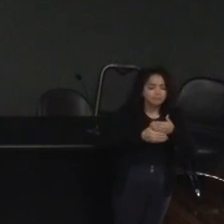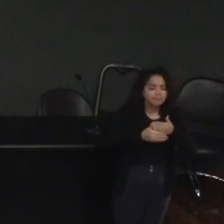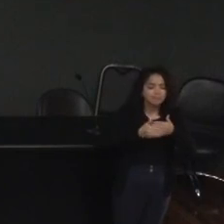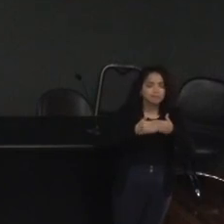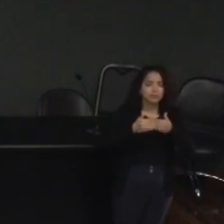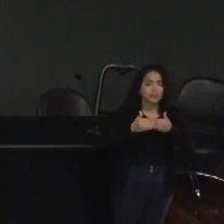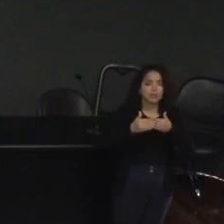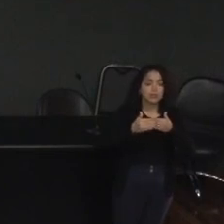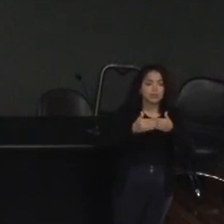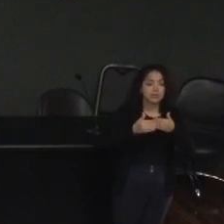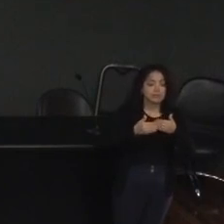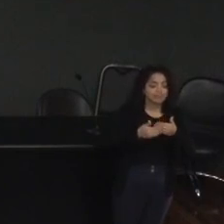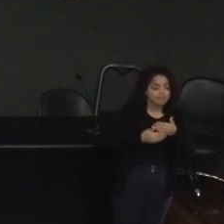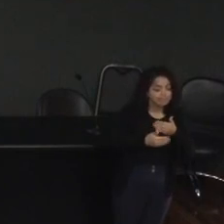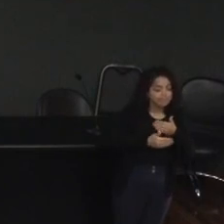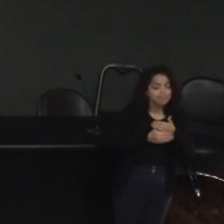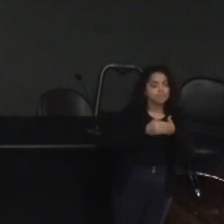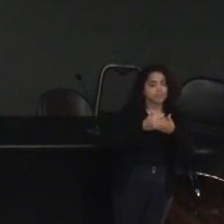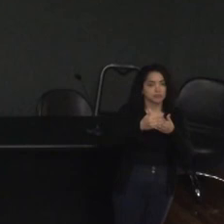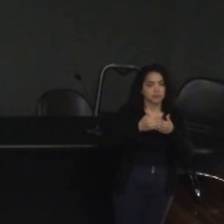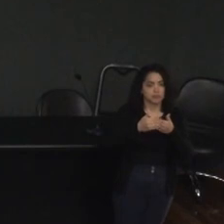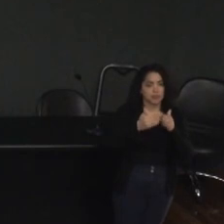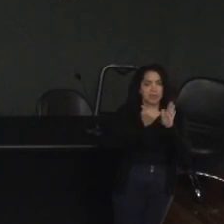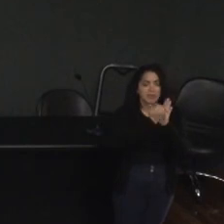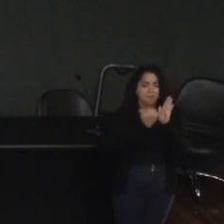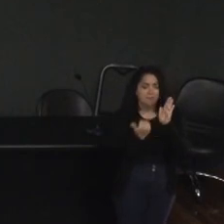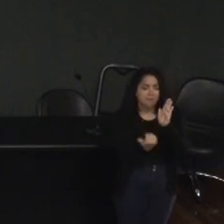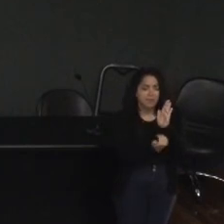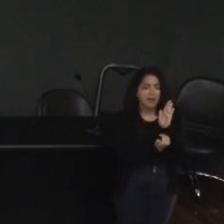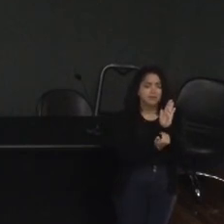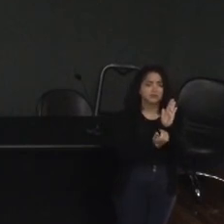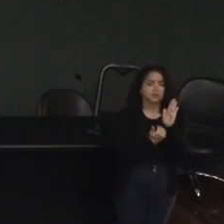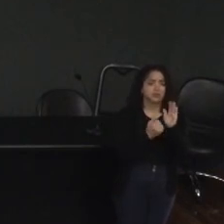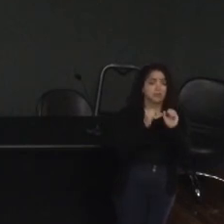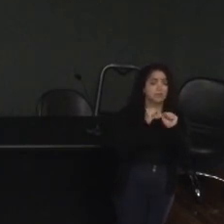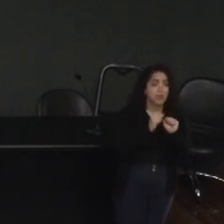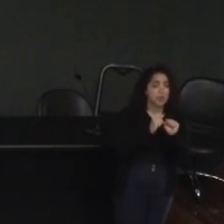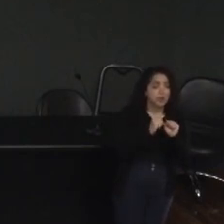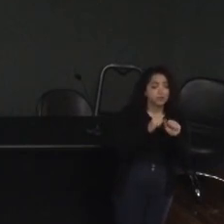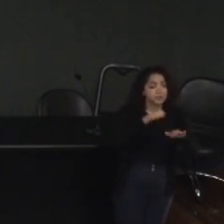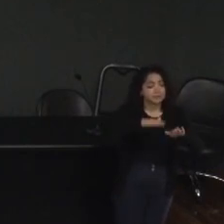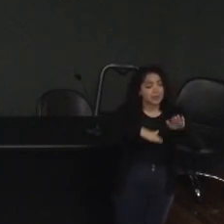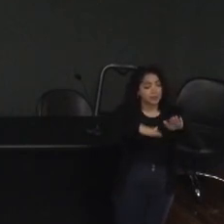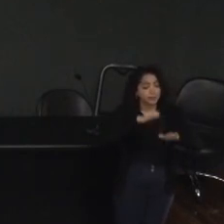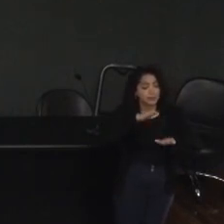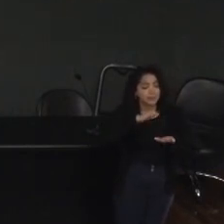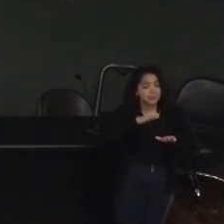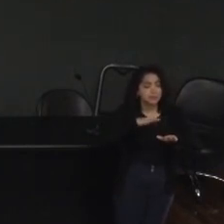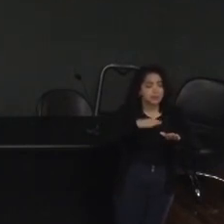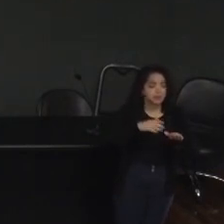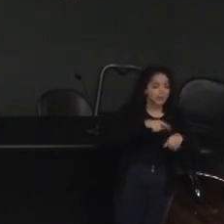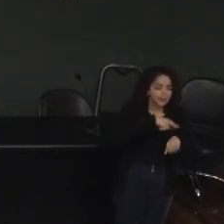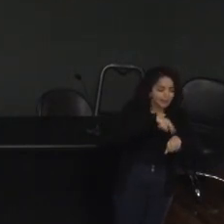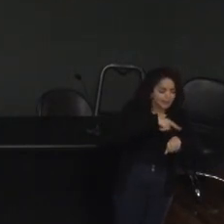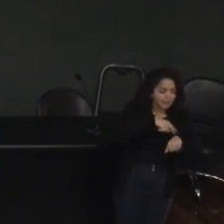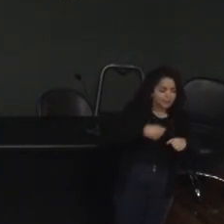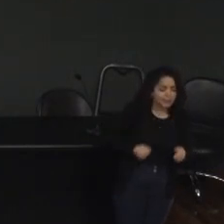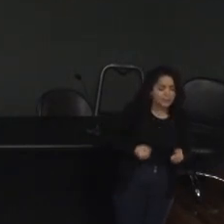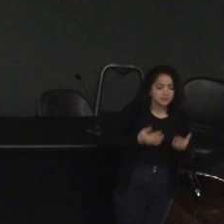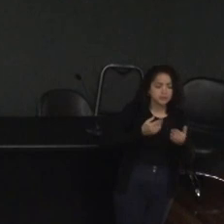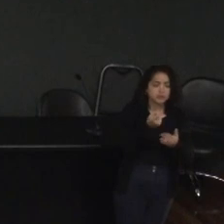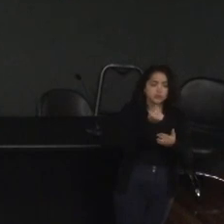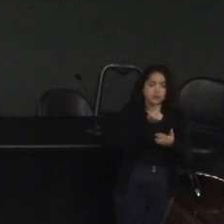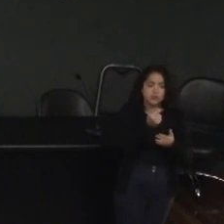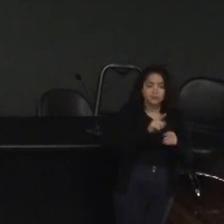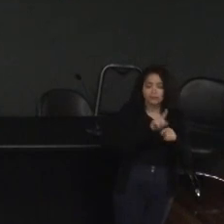que isso vai ter na tua operação é muito baixa então por que que você tá jogando dinheiro e tempo aqui se você tinha que estar jogando dinheiro